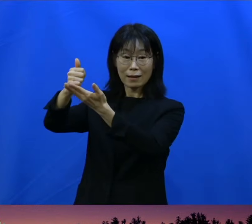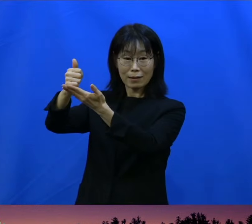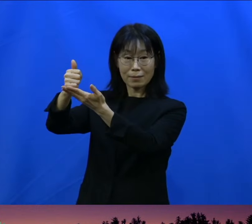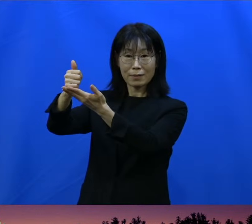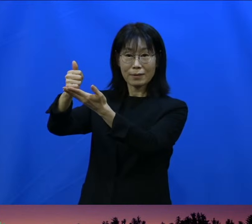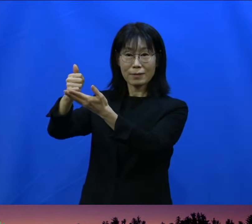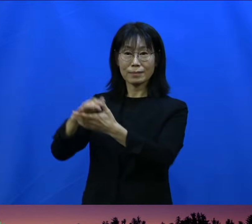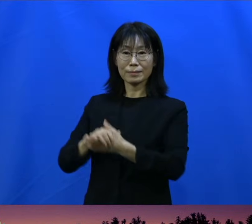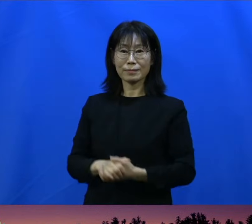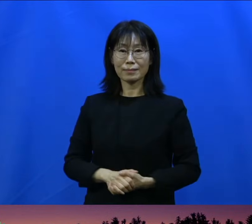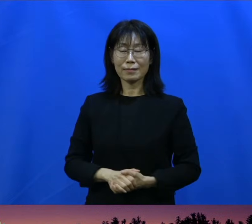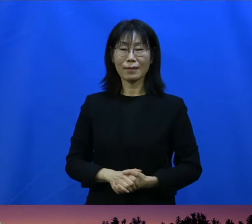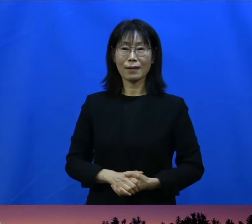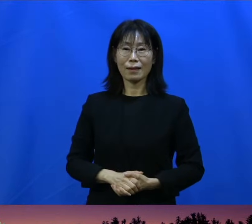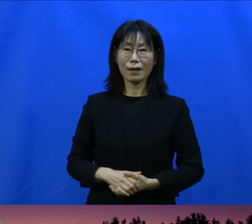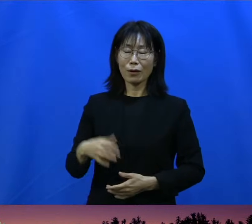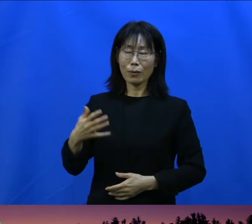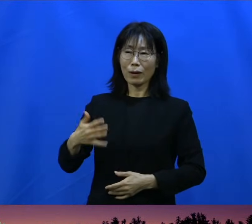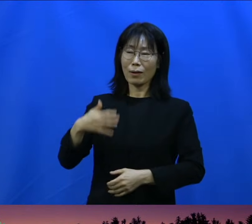How beautiful